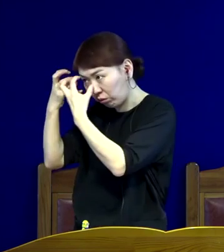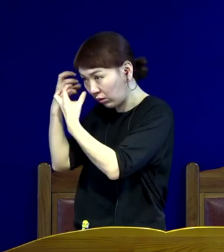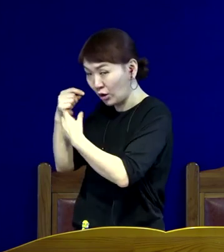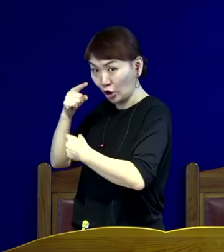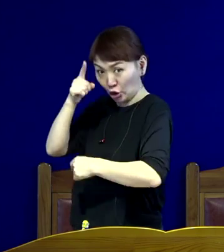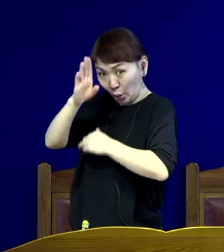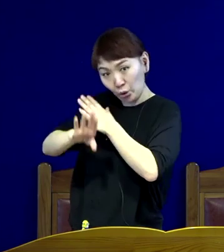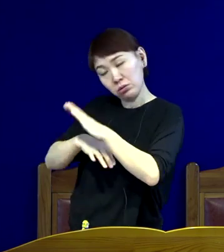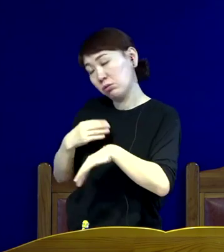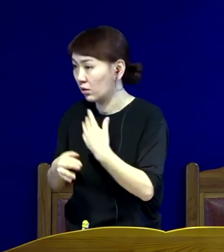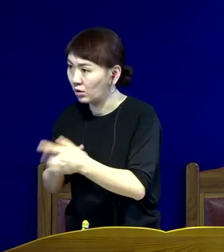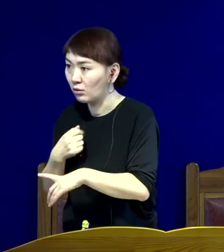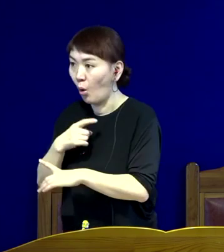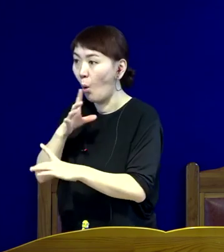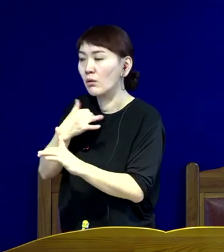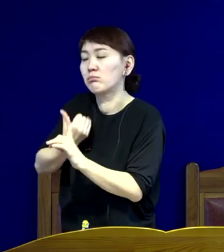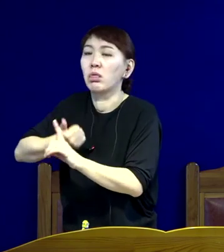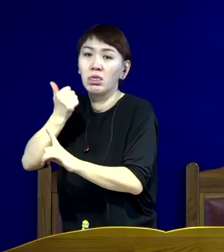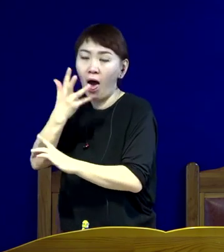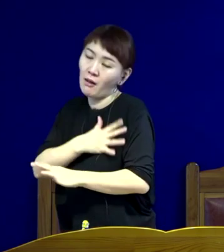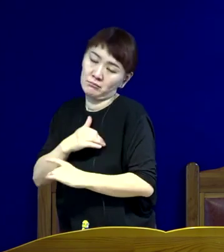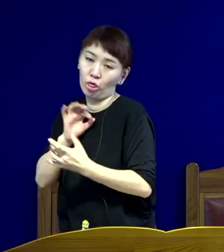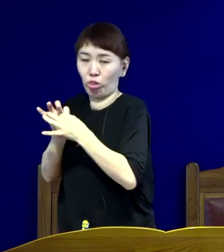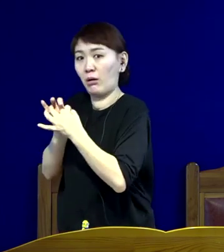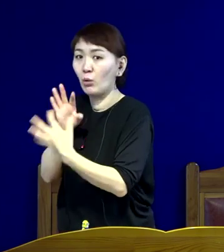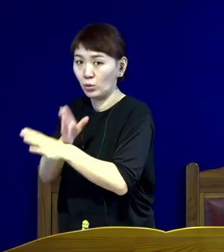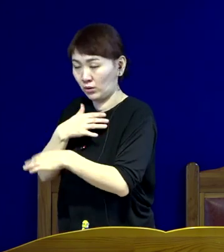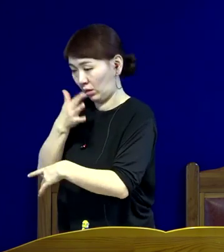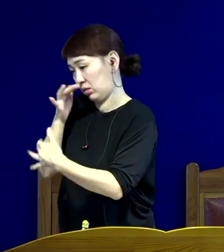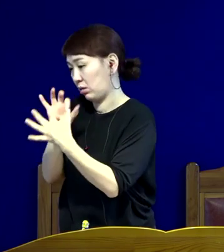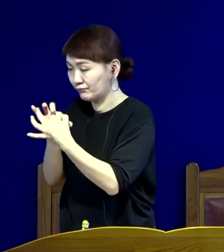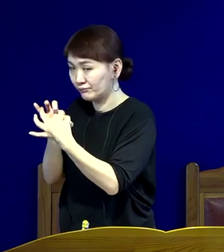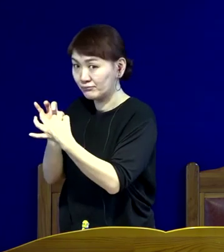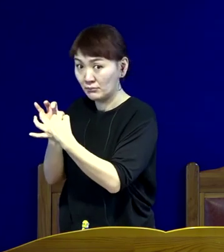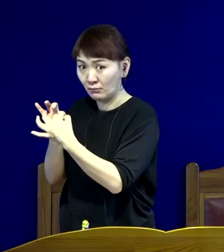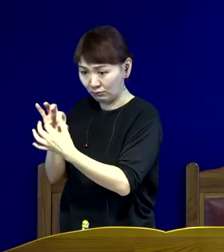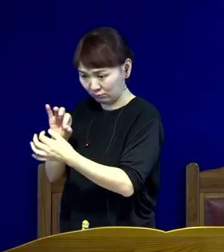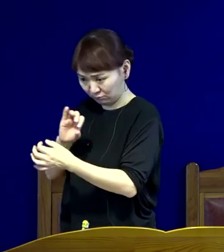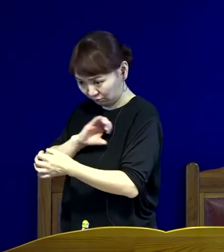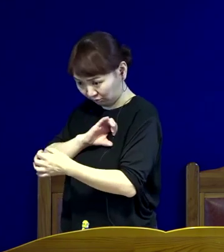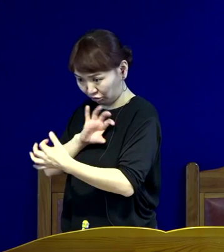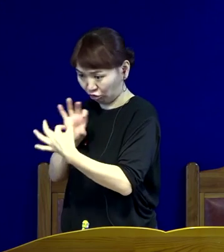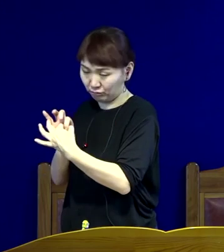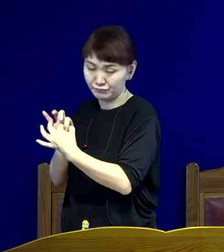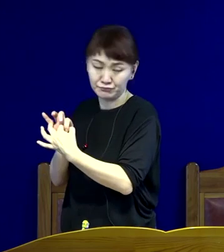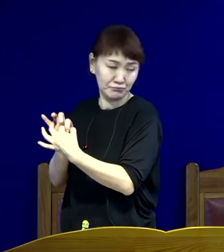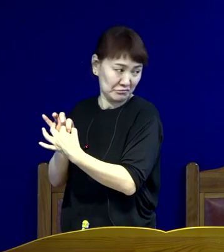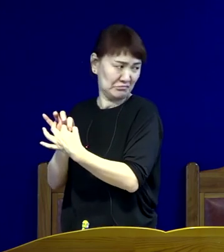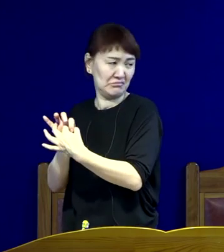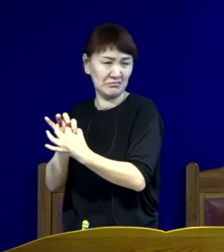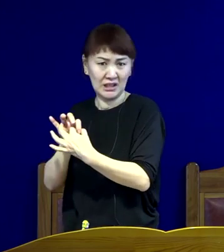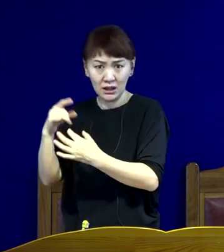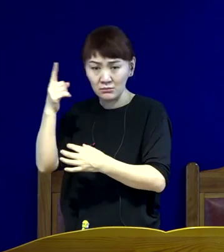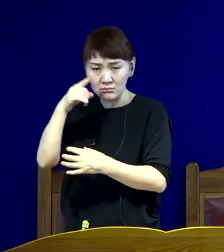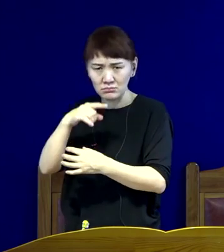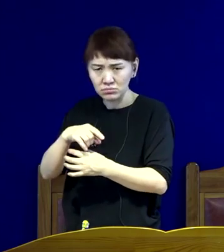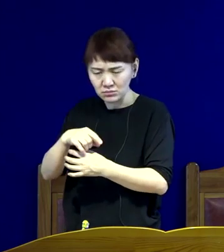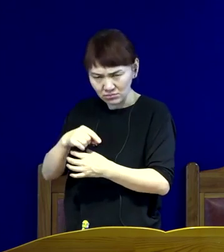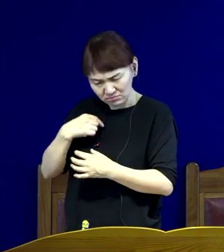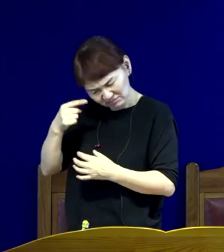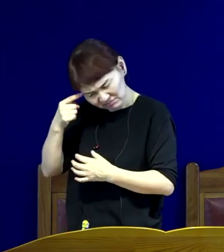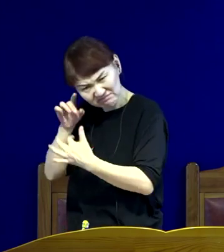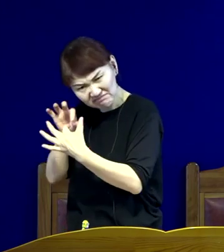мэдхэд өөр хүнийг харахад хүрчихсэн байна. Тэгэхээр сэтгэлдээ миний Эхнэр Бурханы ганцхан зөвшөөрж